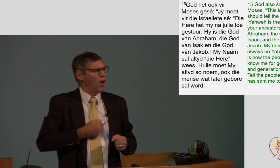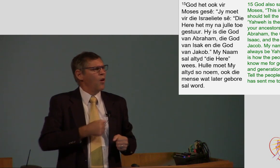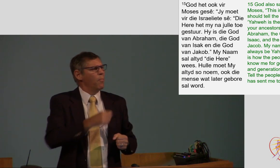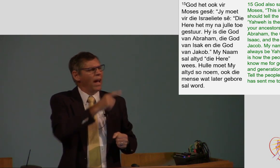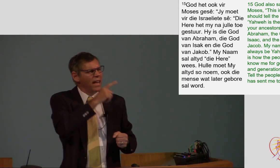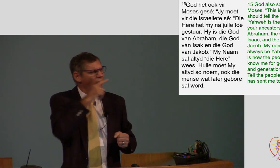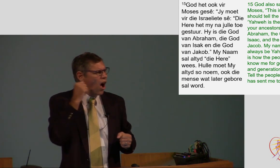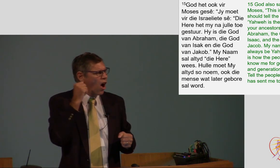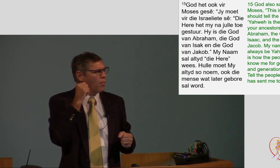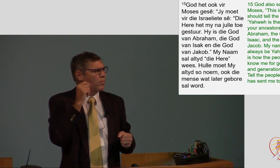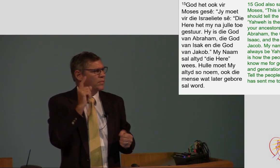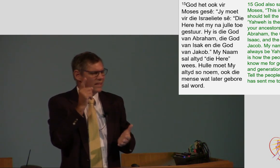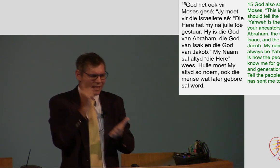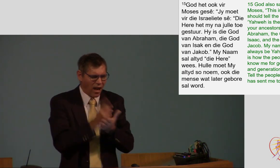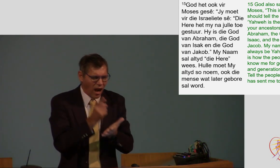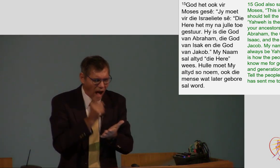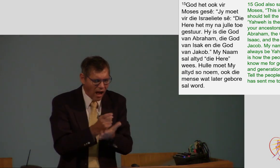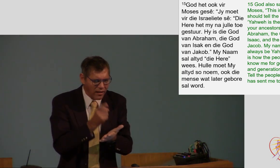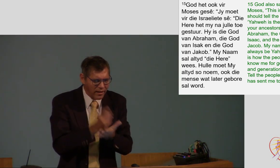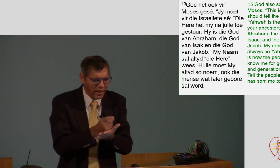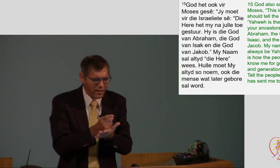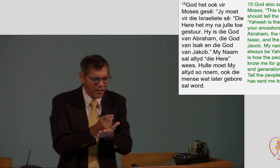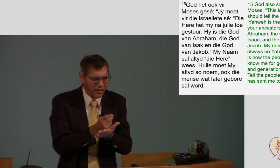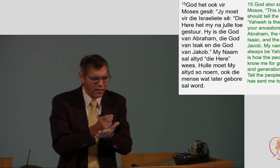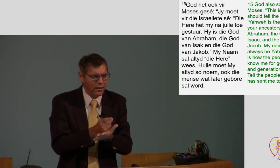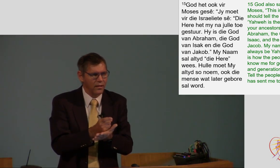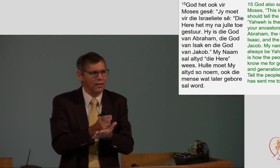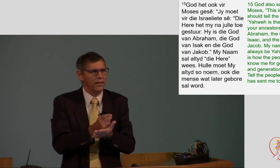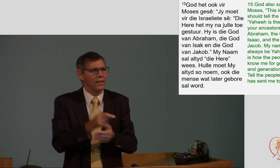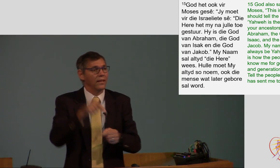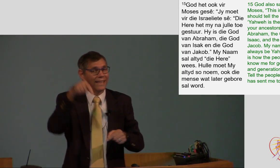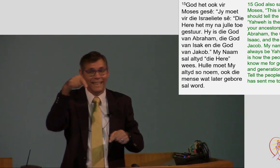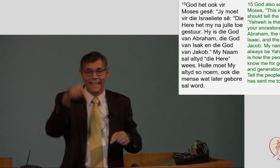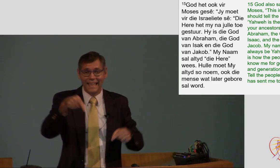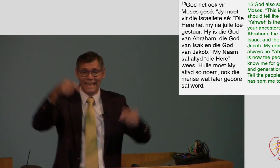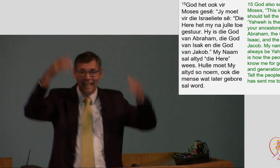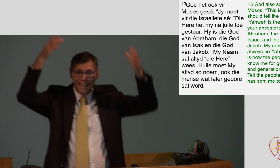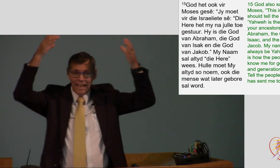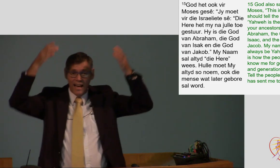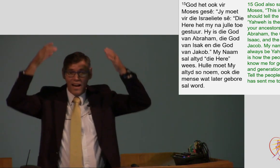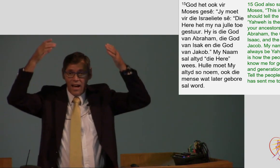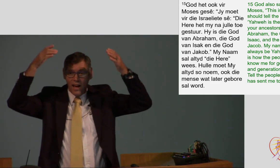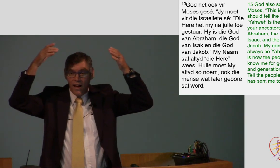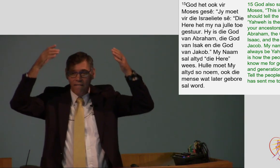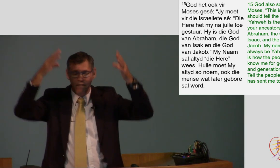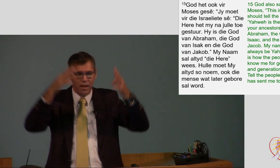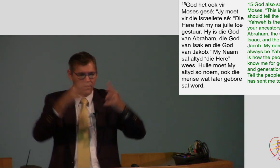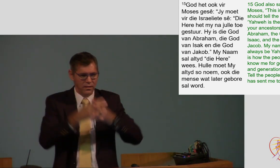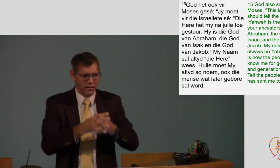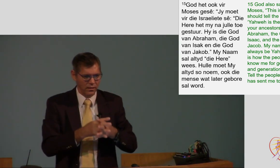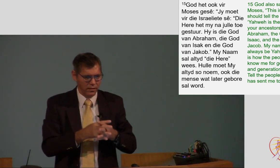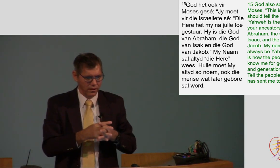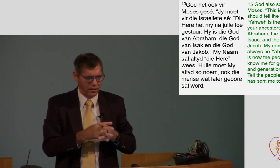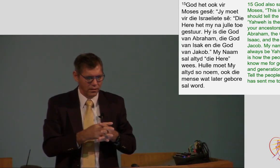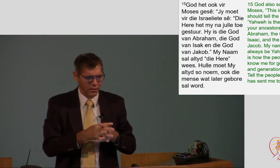My naam sal altyd die Here wees.